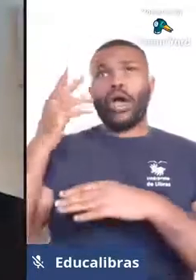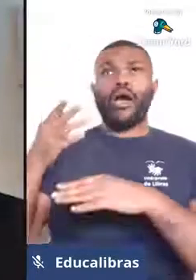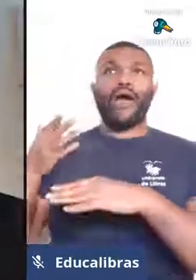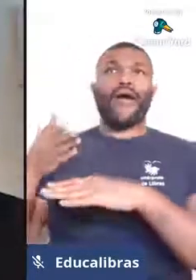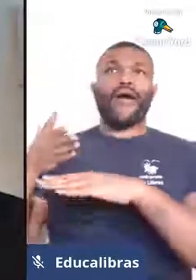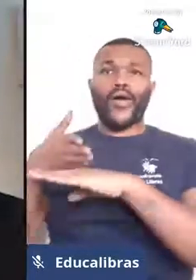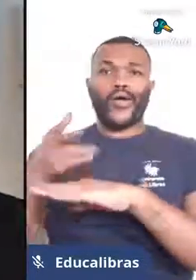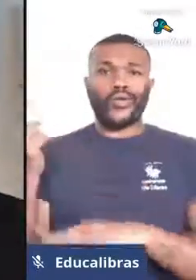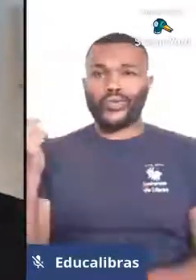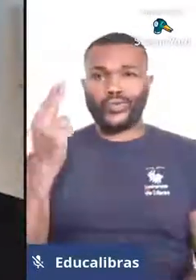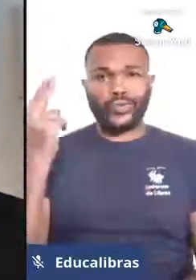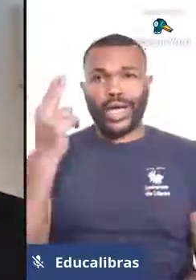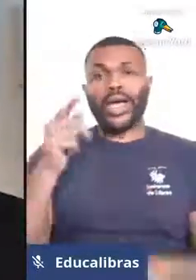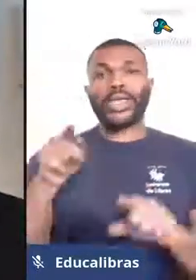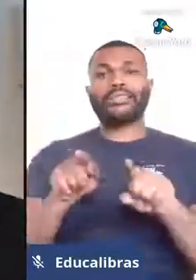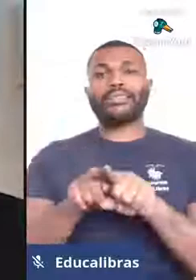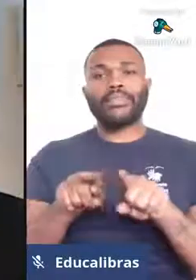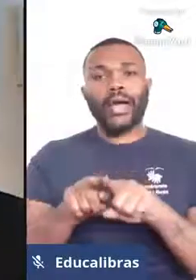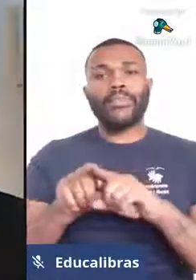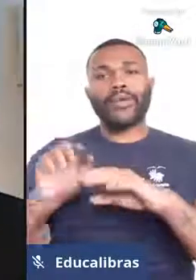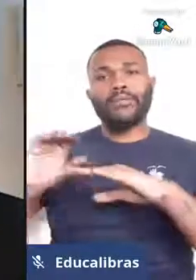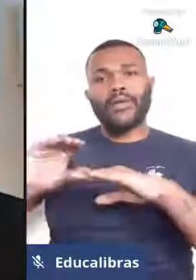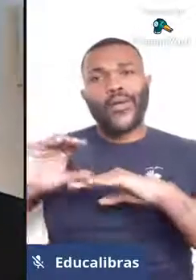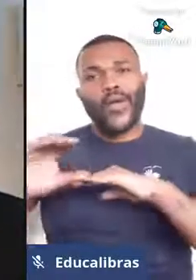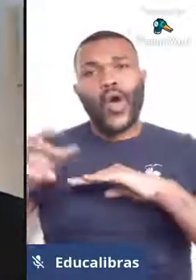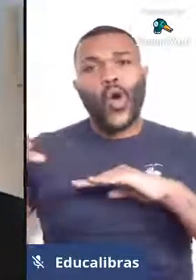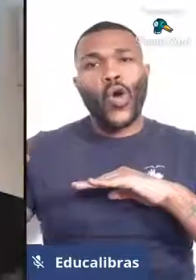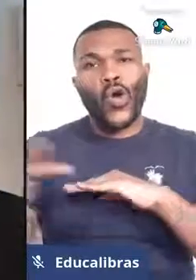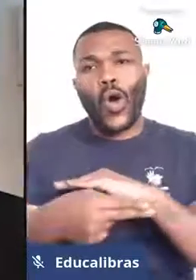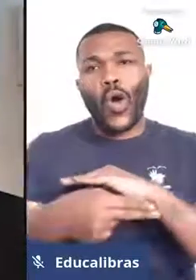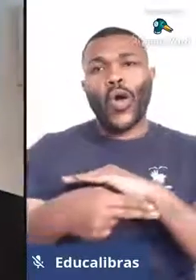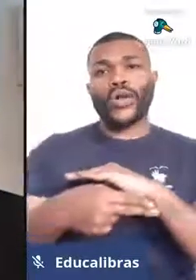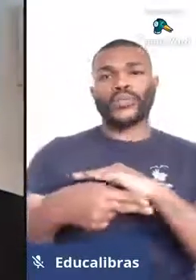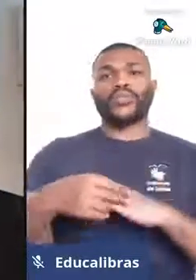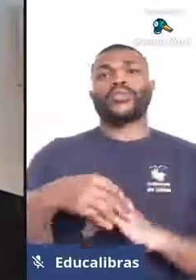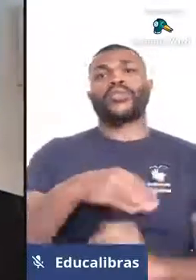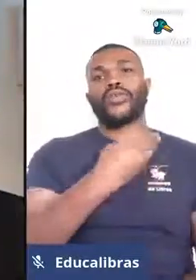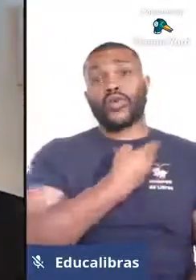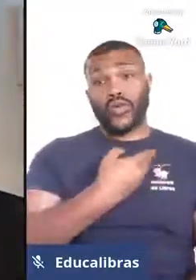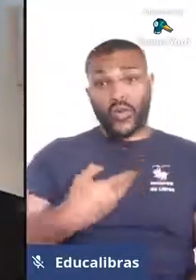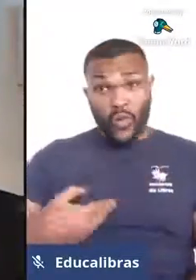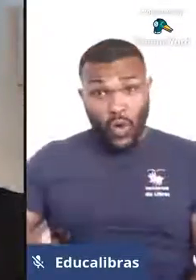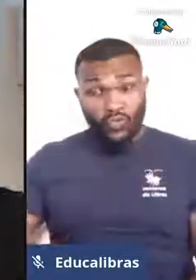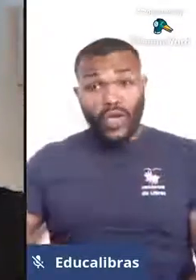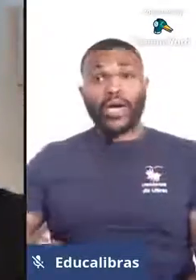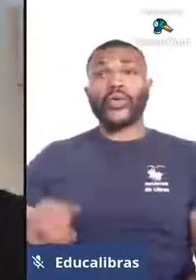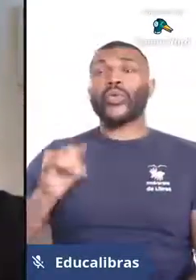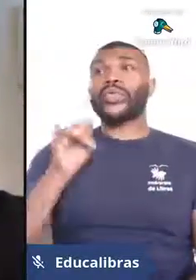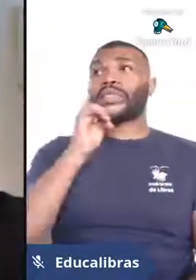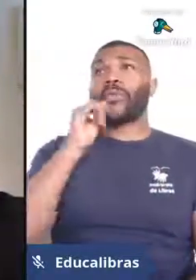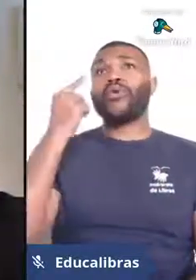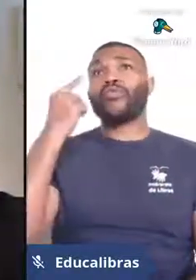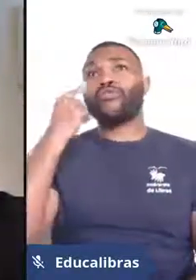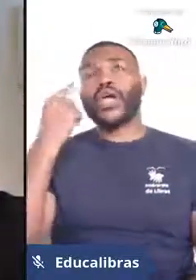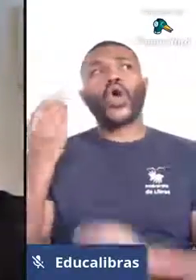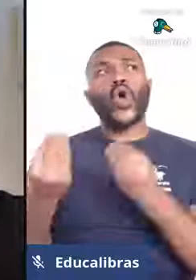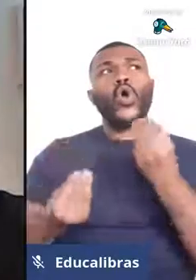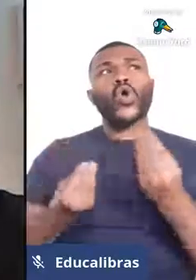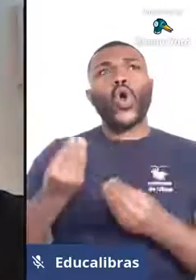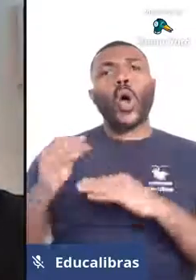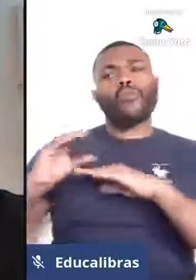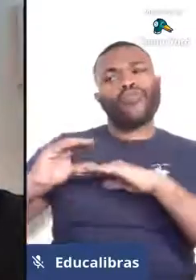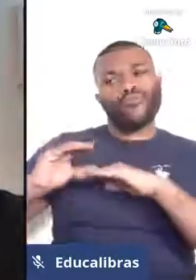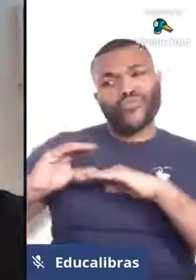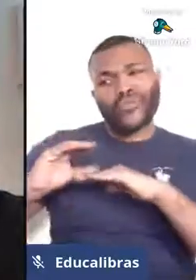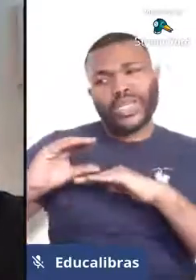acontecendo corte de repasses, então, infelizmente, o governo está rediscutindo o financiamento dessas